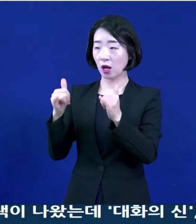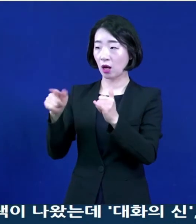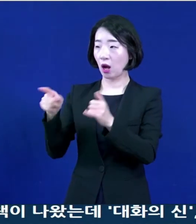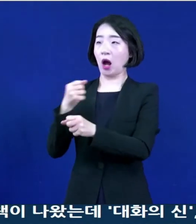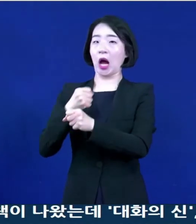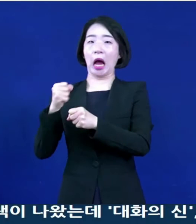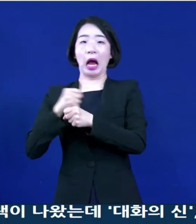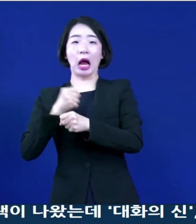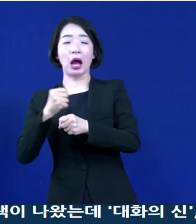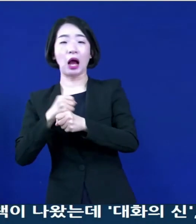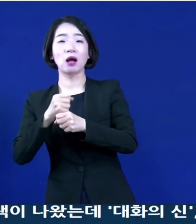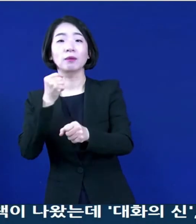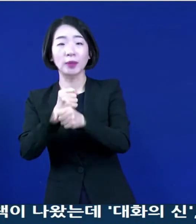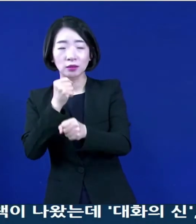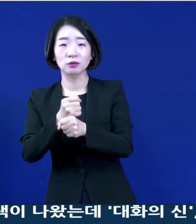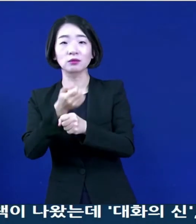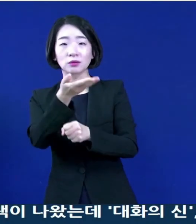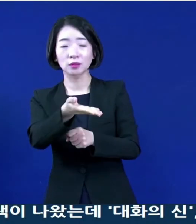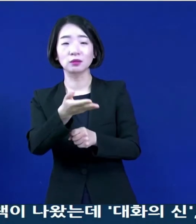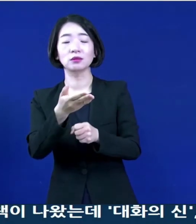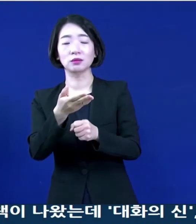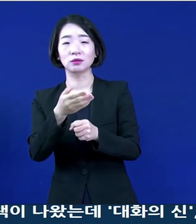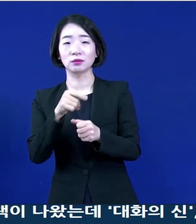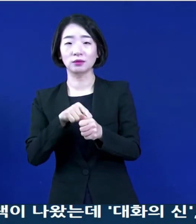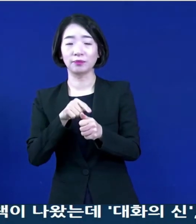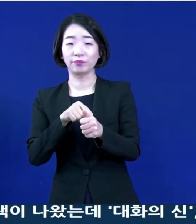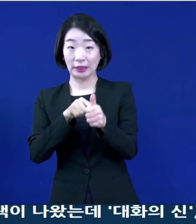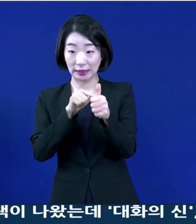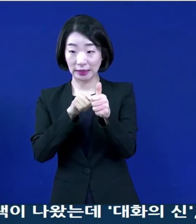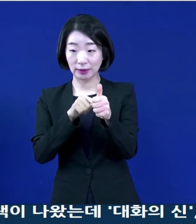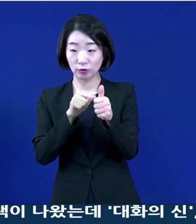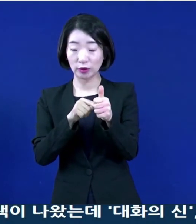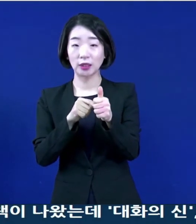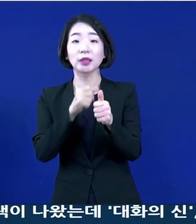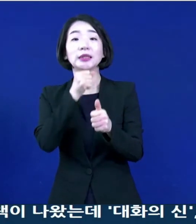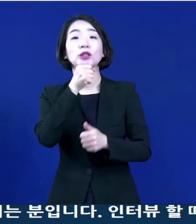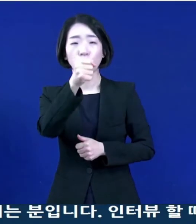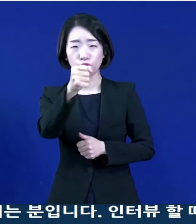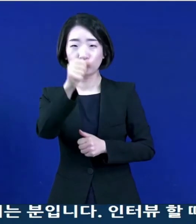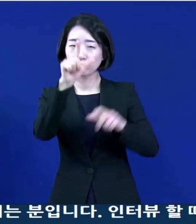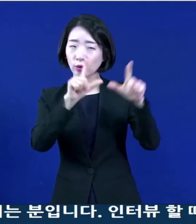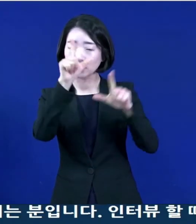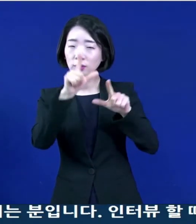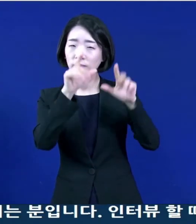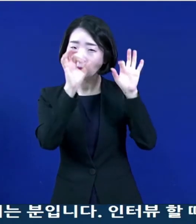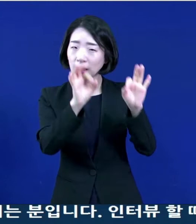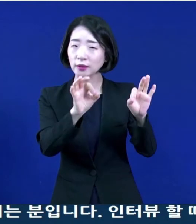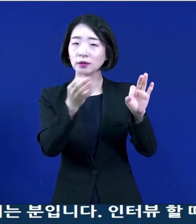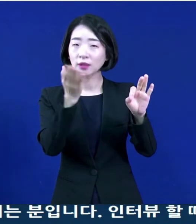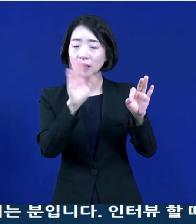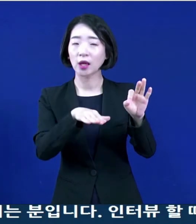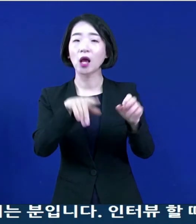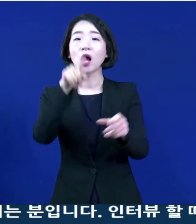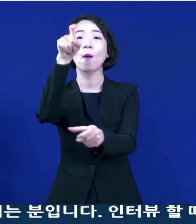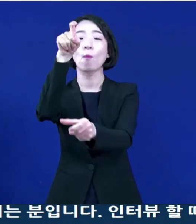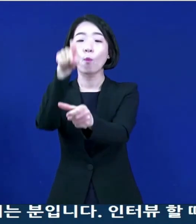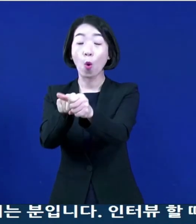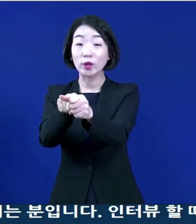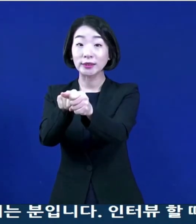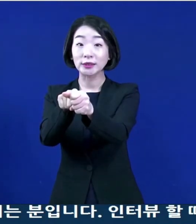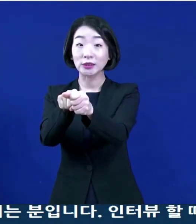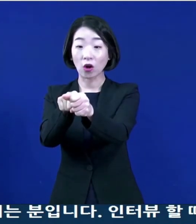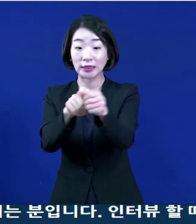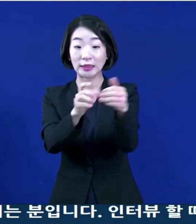놀라운 솜씨가 갖고 있는 분인데, 제가 그 인터뷰를 봤던 대상은 목적이 이끄는